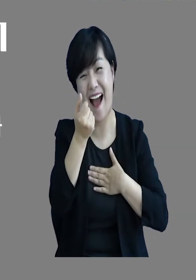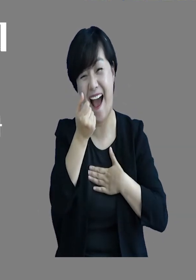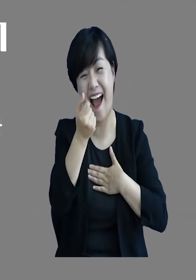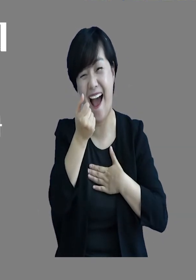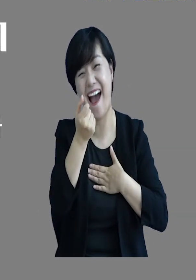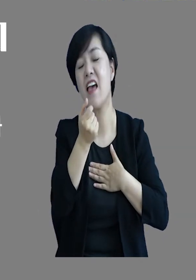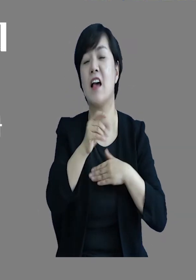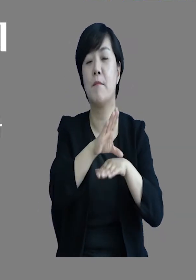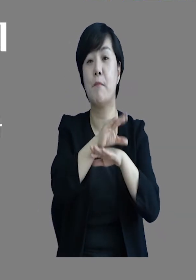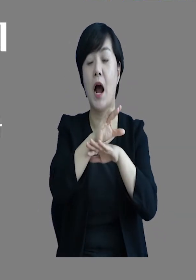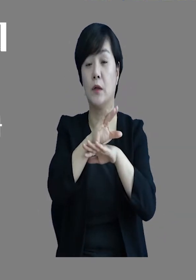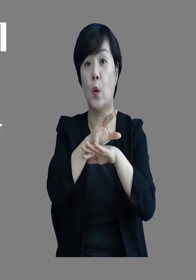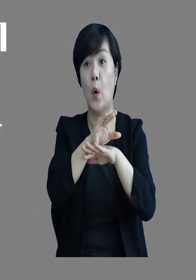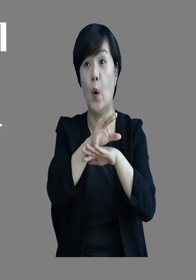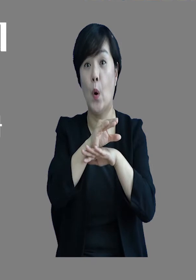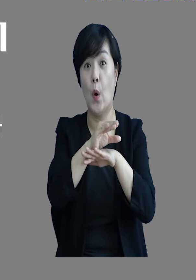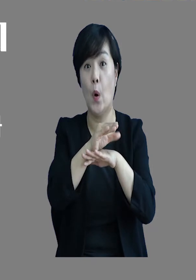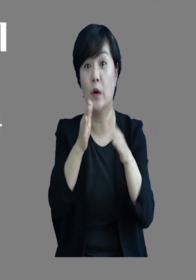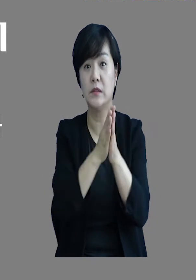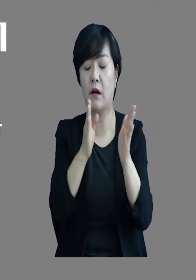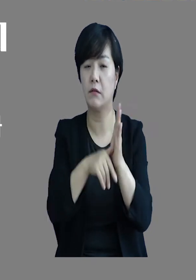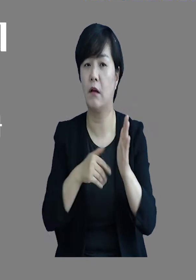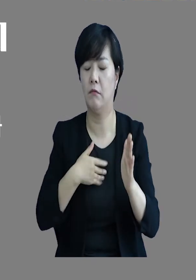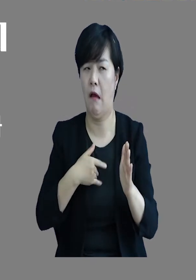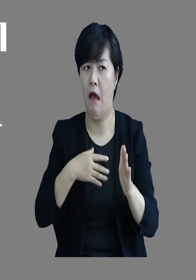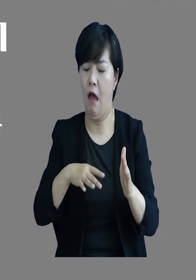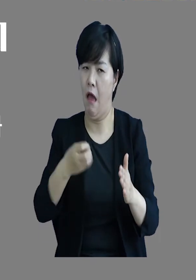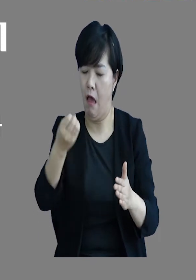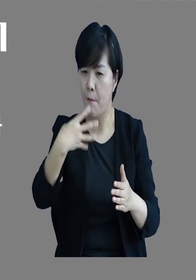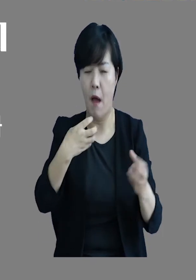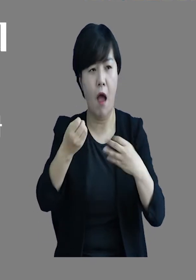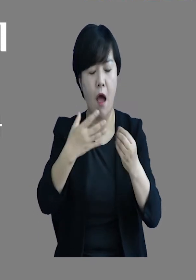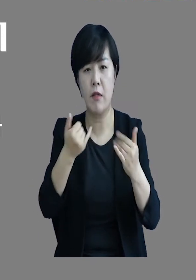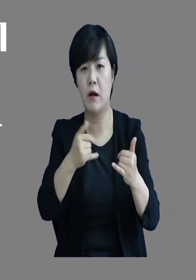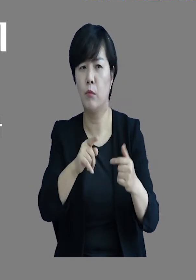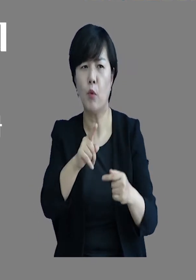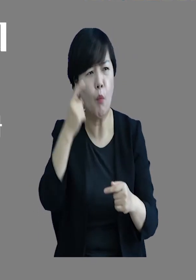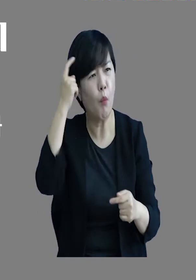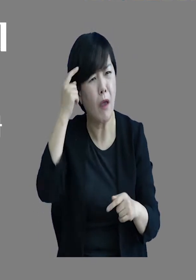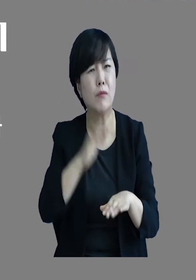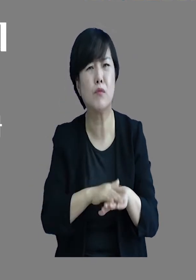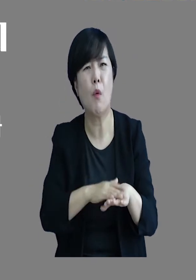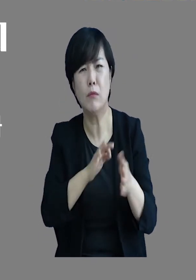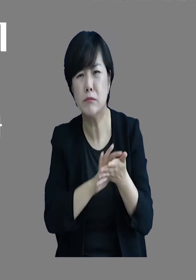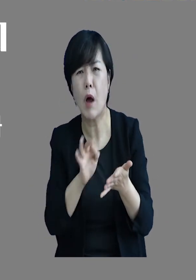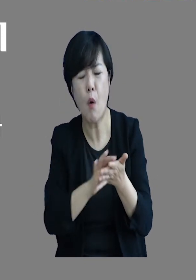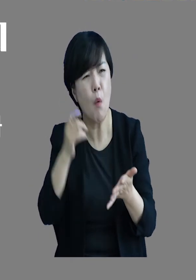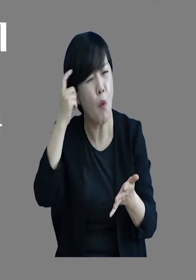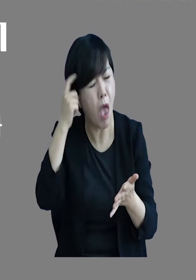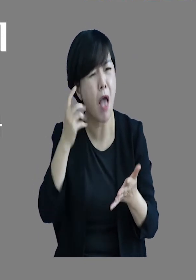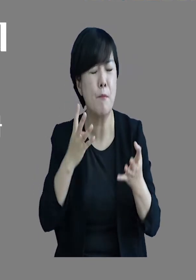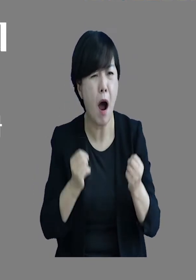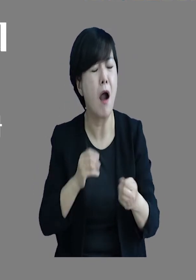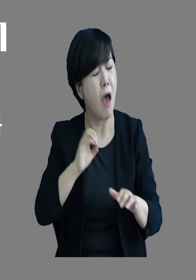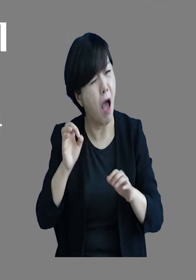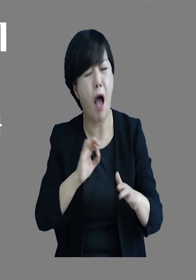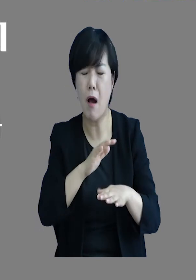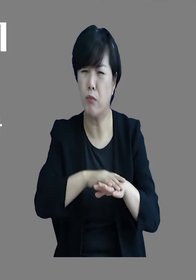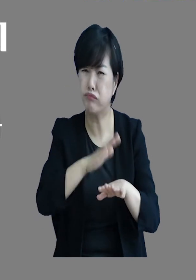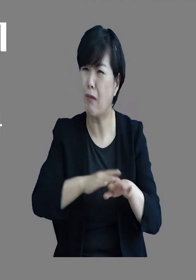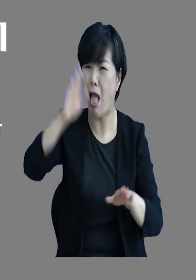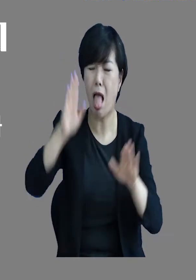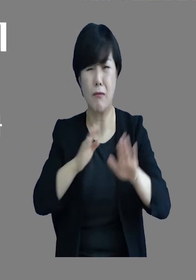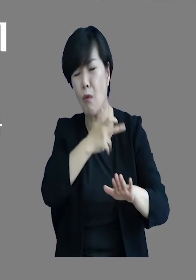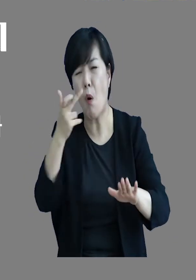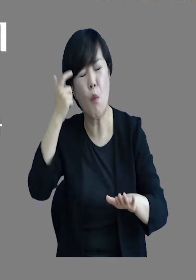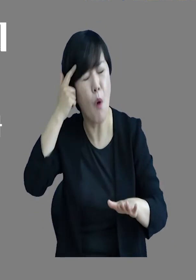아는데요. 방송에 데뷔했을 때 주변에서 제일 많이 하는 얘기가, 야 너는 왜 그렇게 손을 많이 쓰냐? 동작이 너무 커.